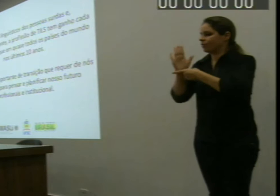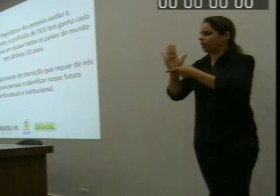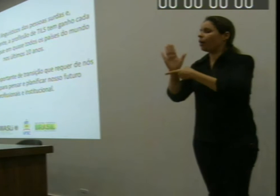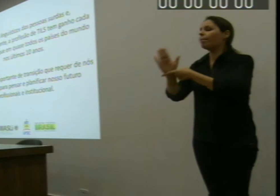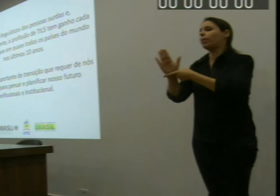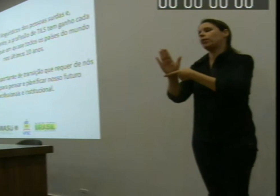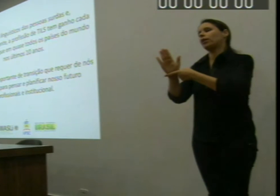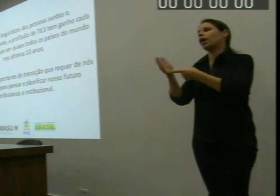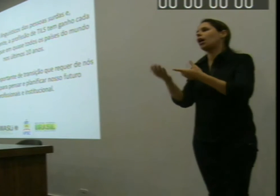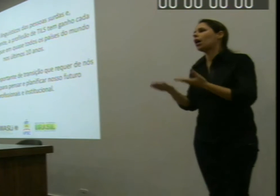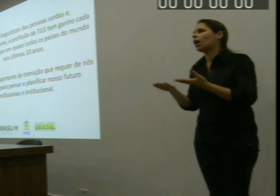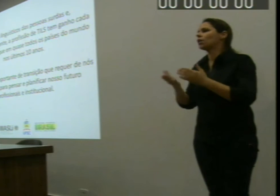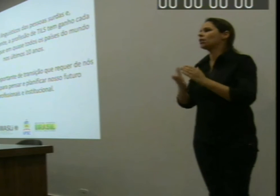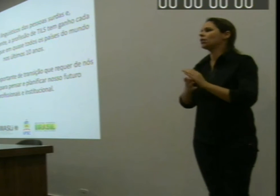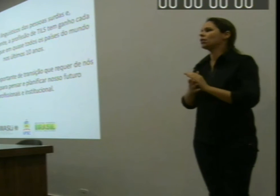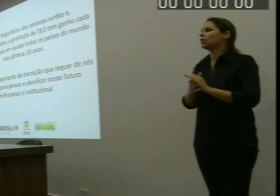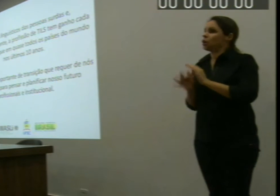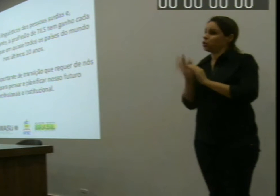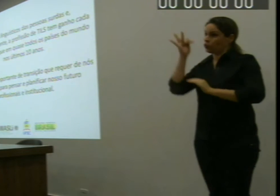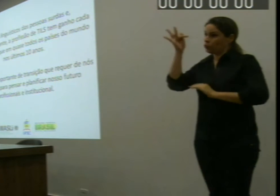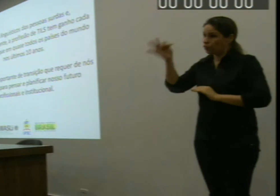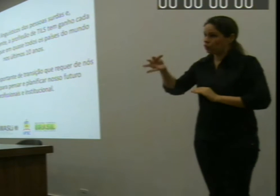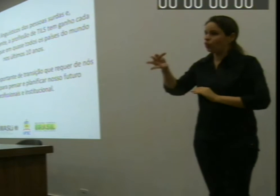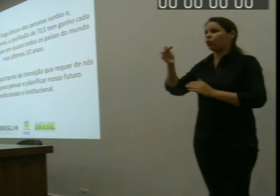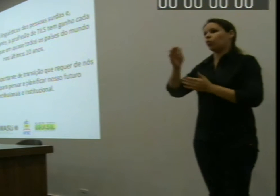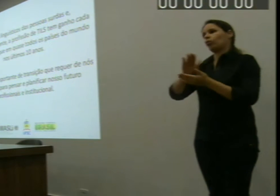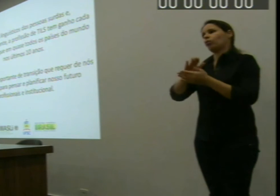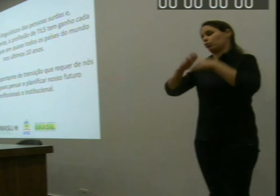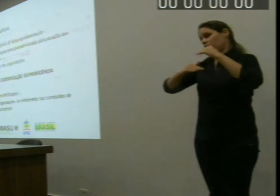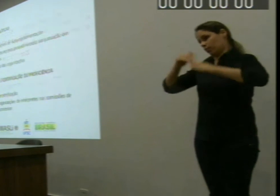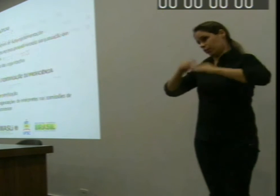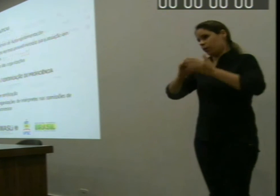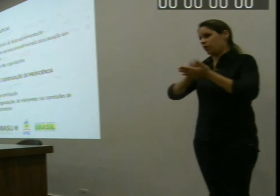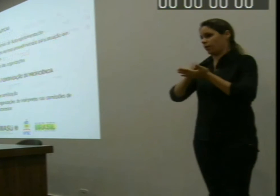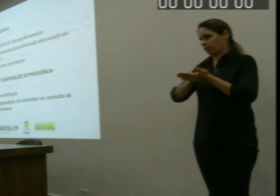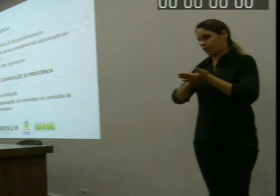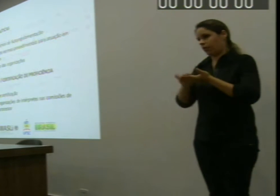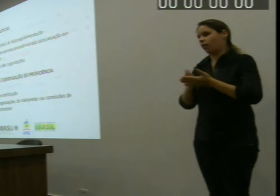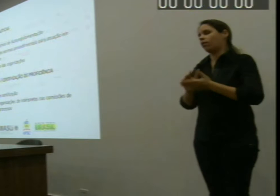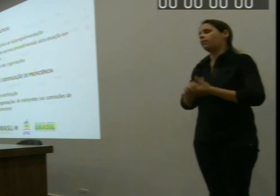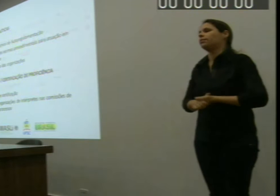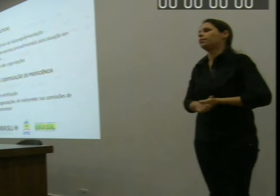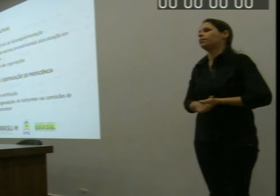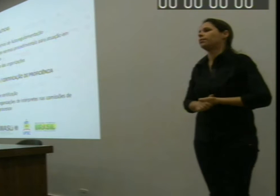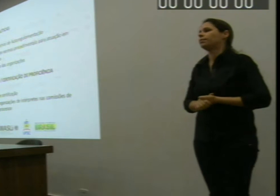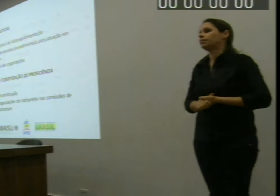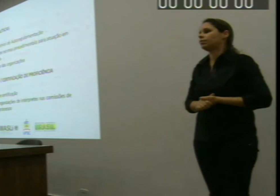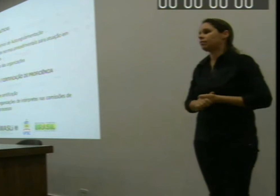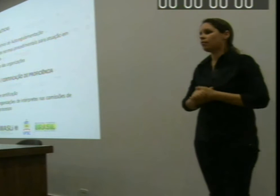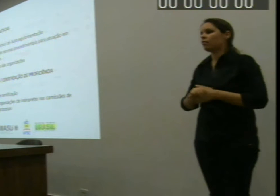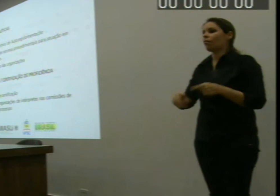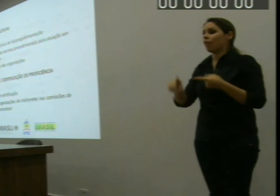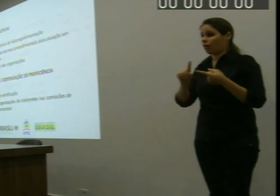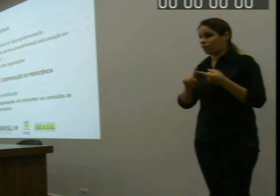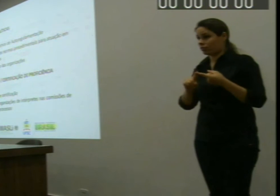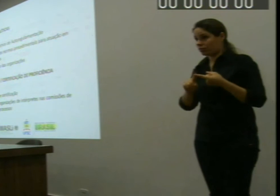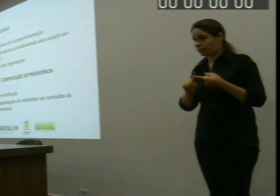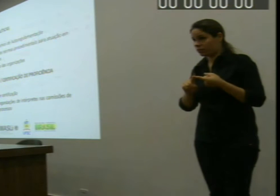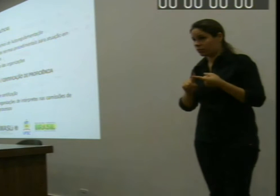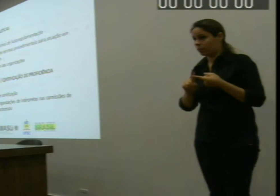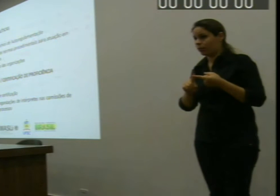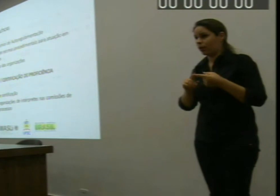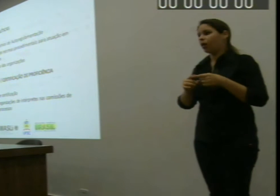eh no futuro dos intérpretes de língua de sinais a primeira delas é a respeito das organizações